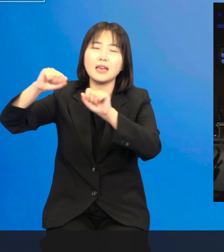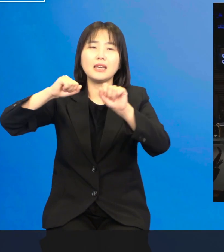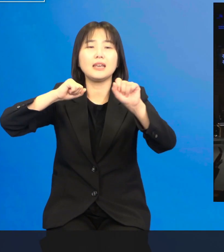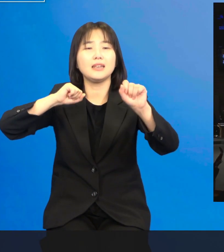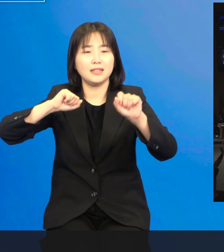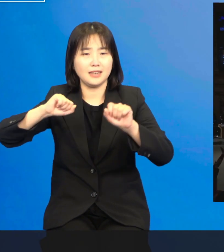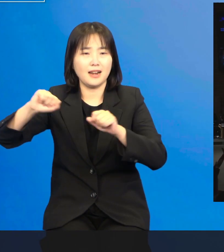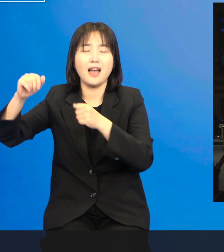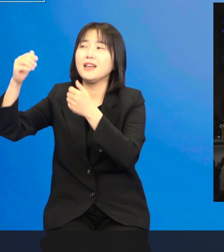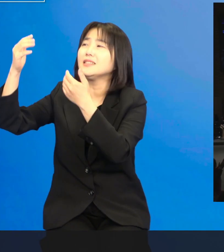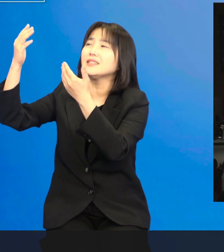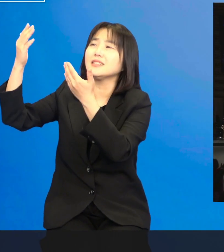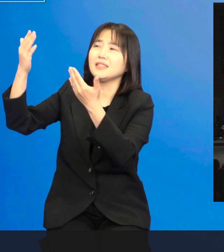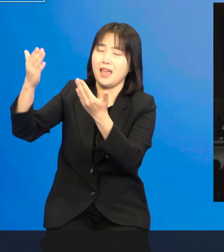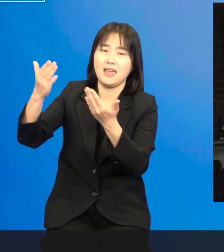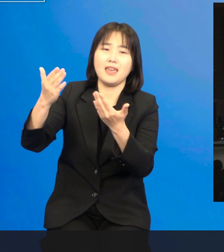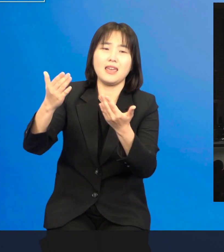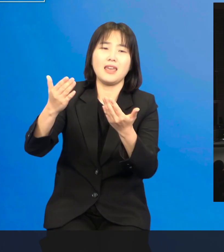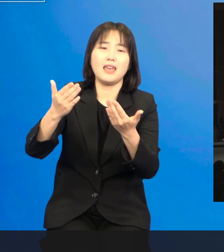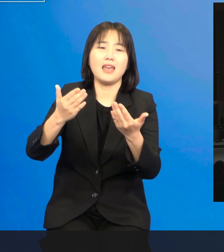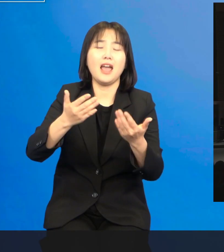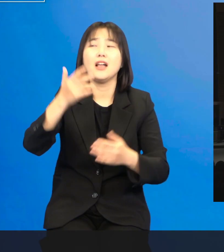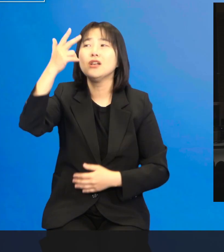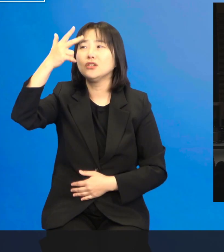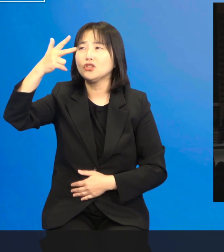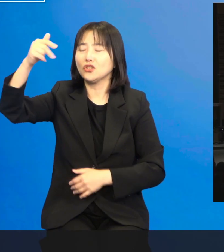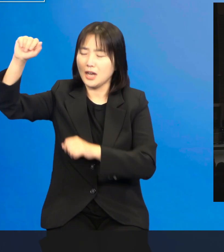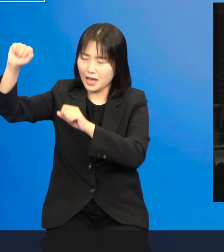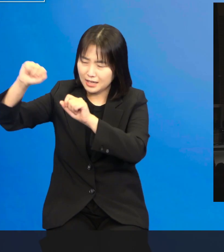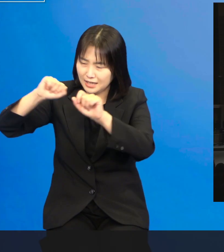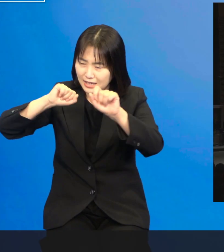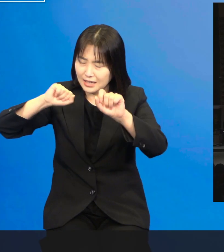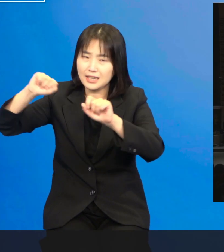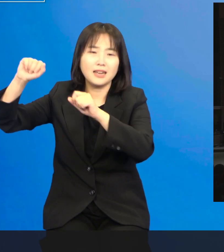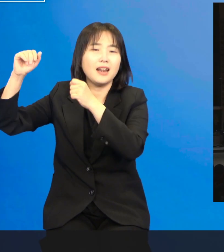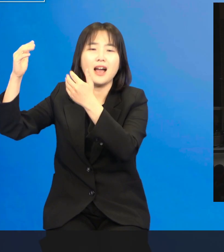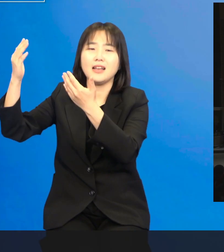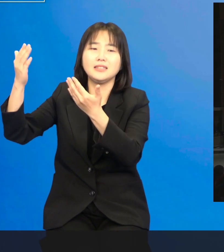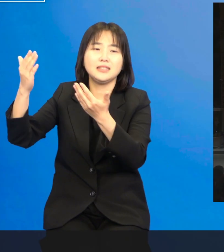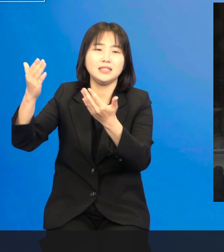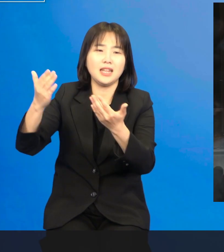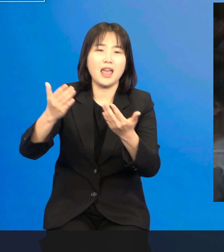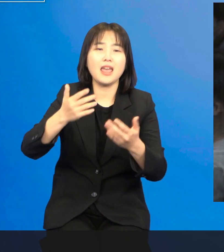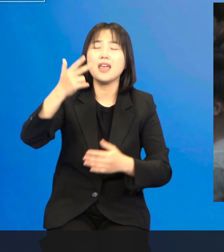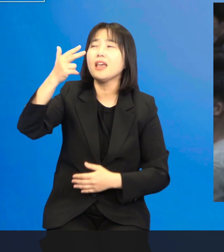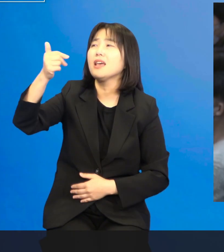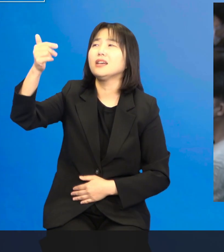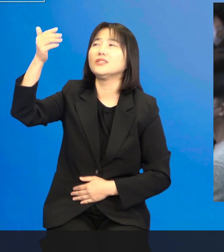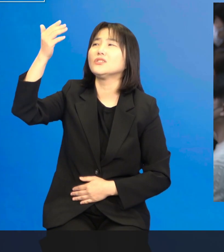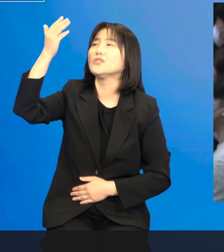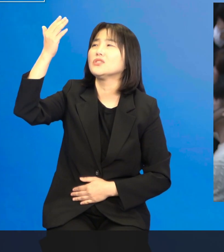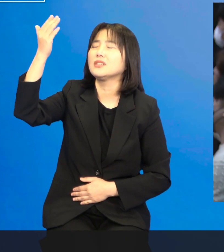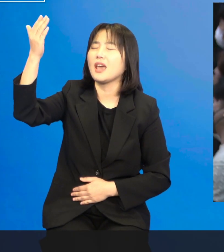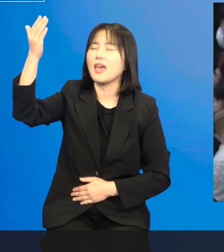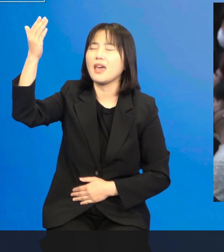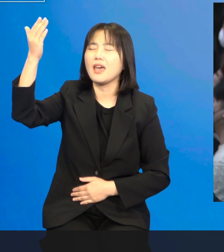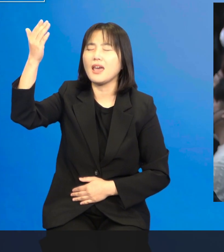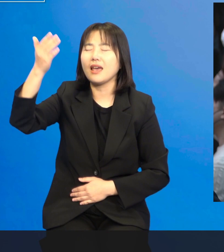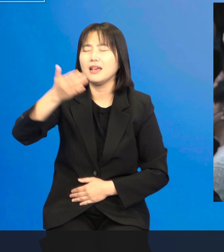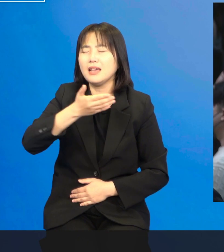주가 일하시네. 주가 주께 아끼지 않는 자에게